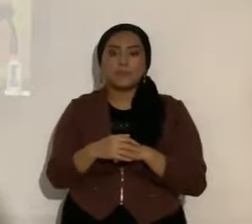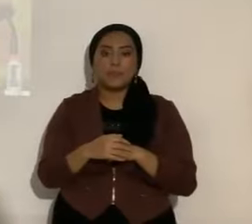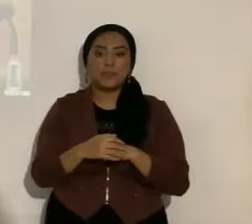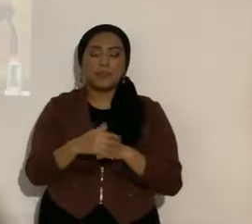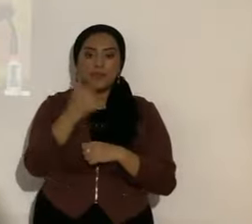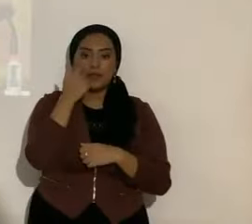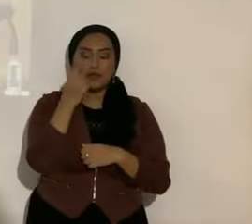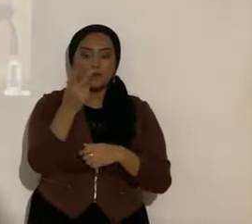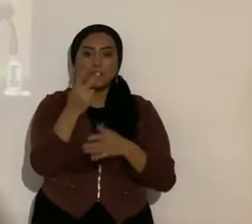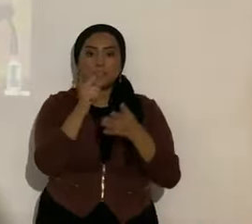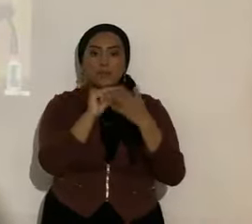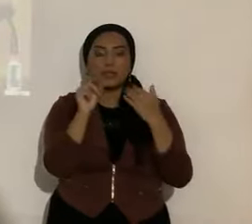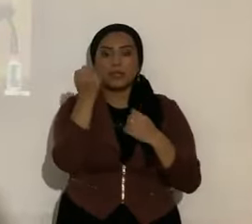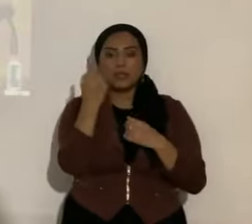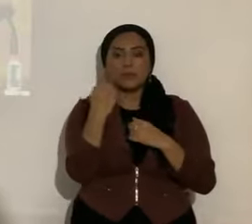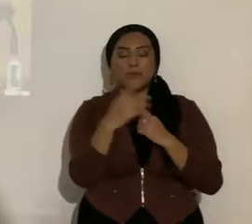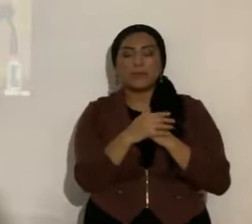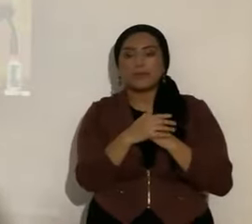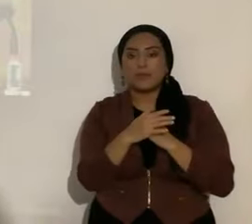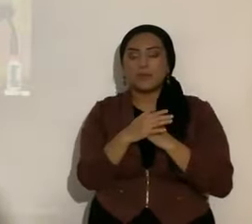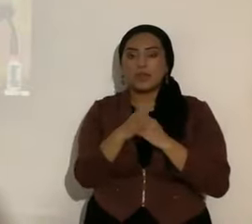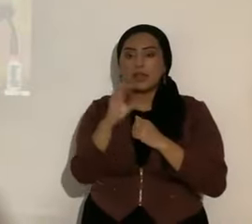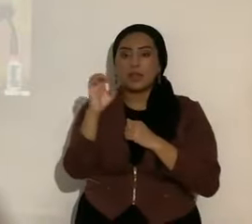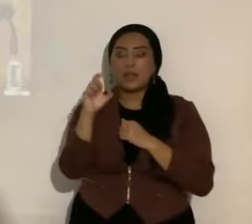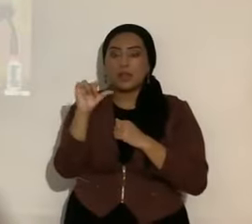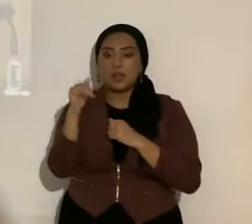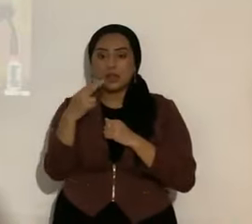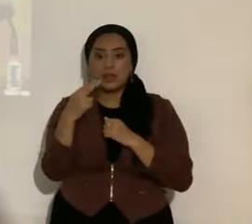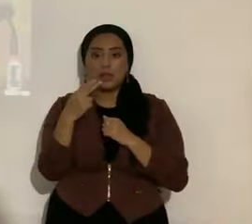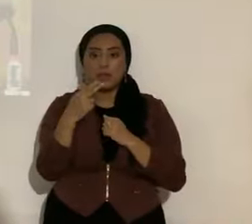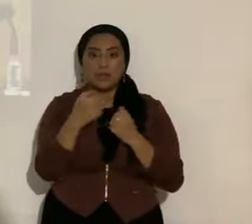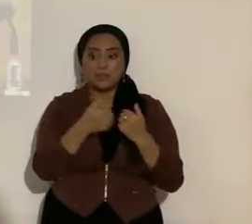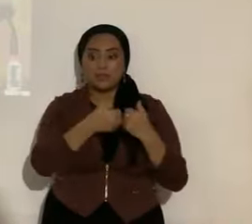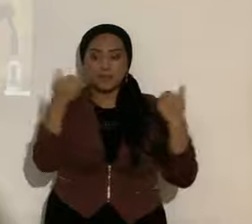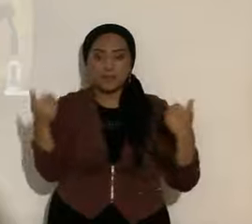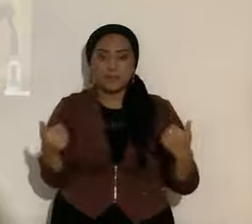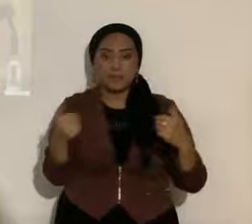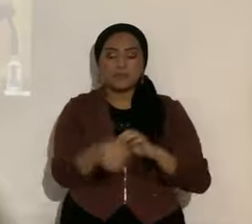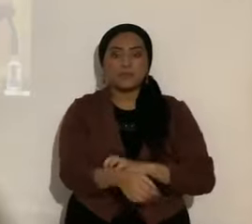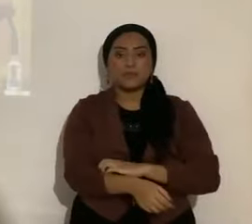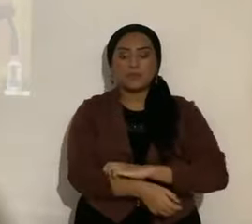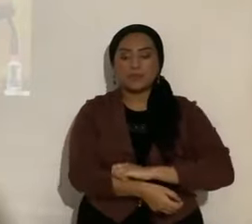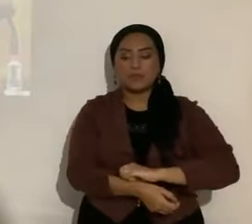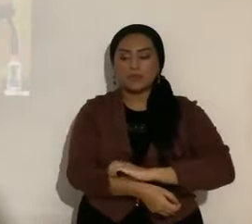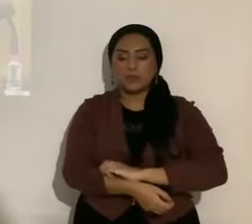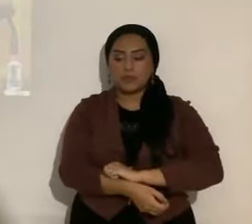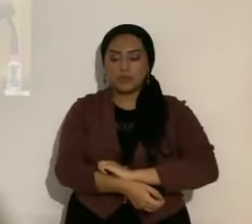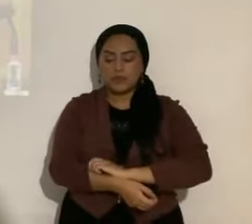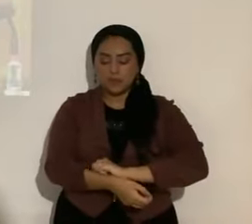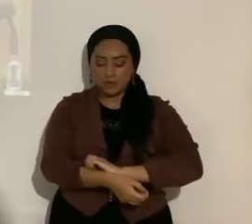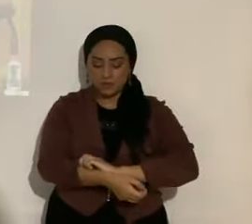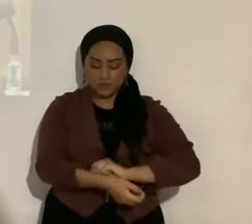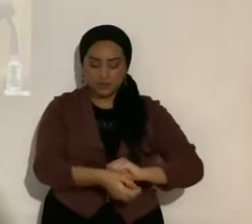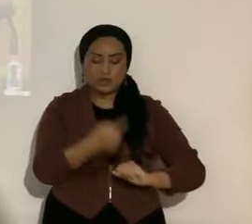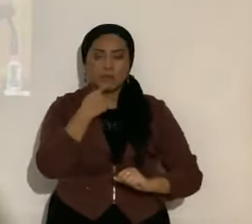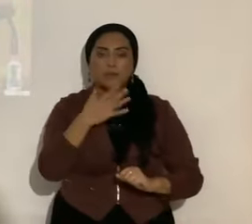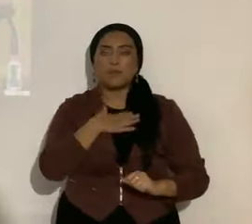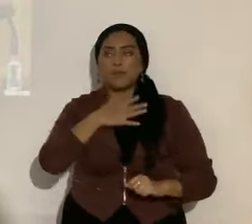en el verso 11, entonces, parte Elías, ¿sí? En el verso 12, viéndolo Eliseo clamaba: Padre